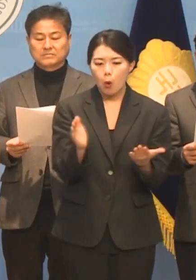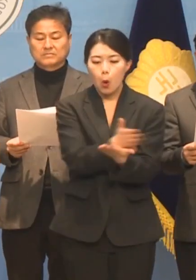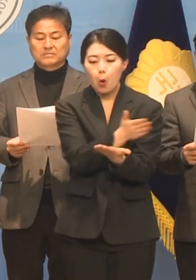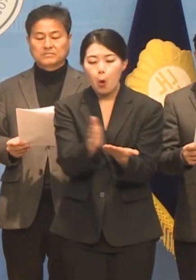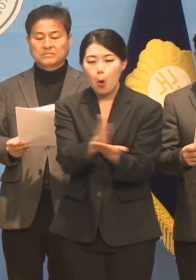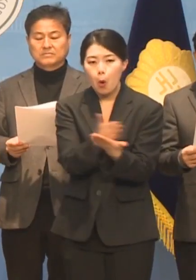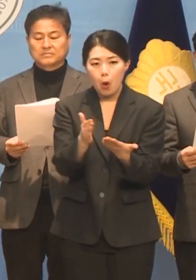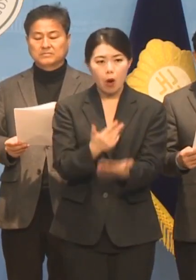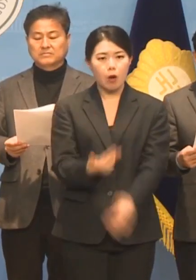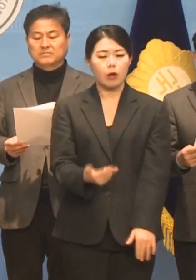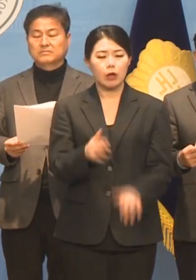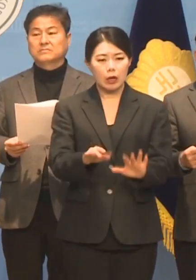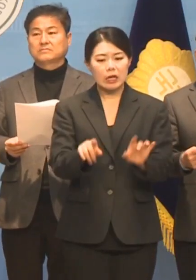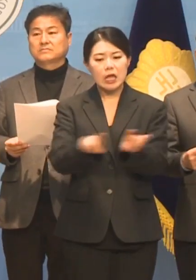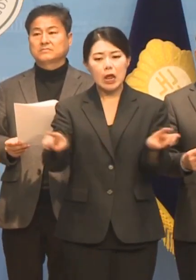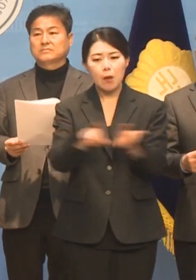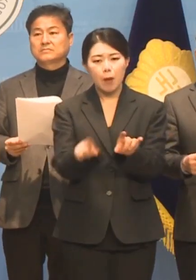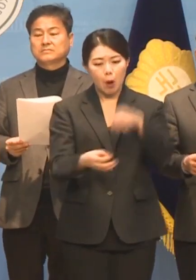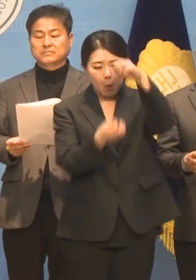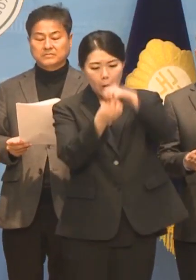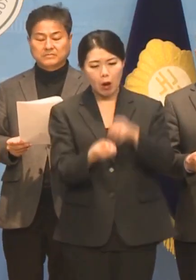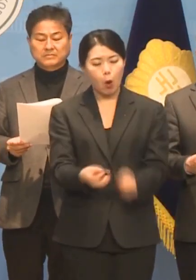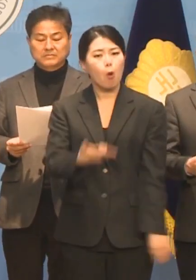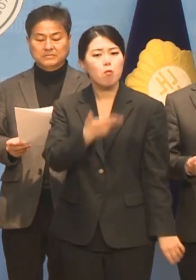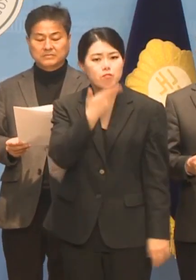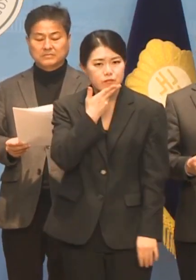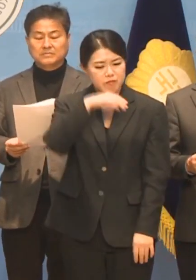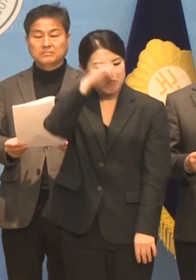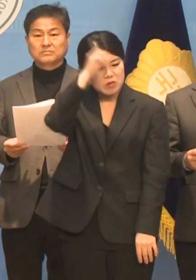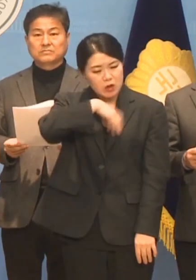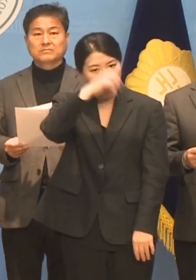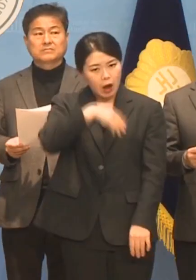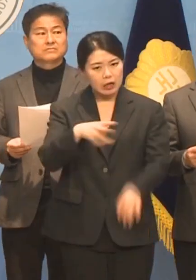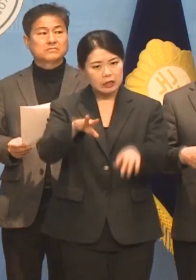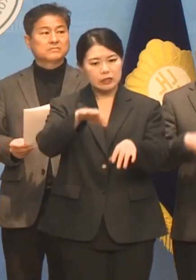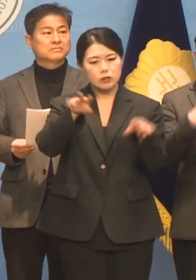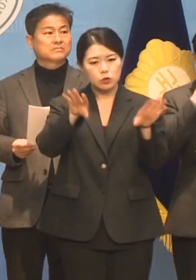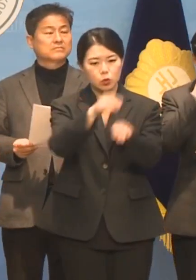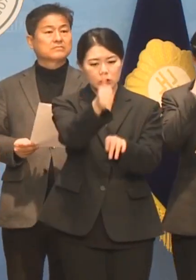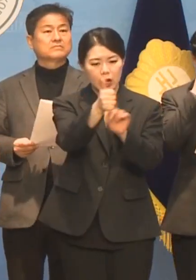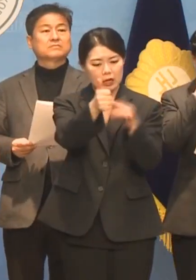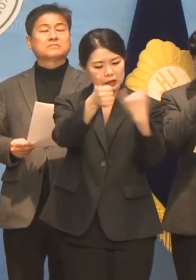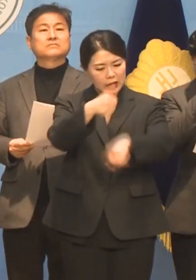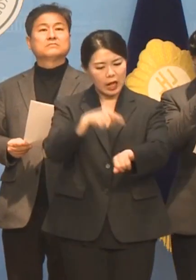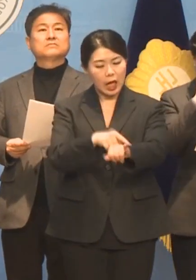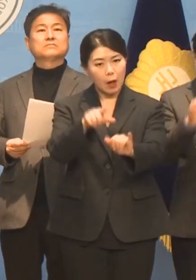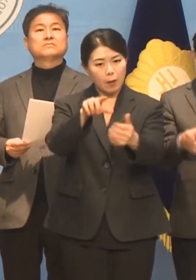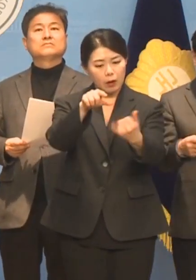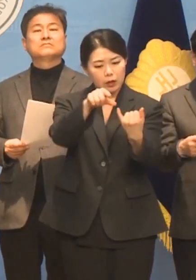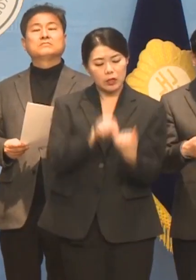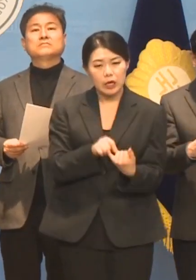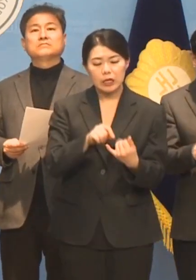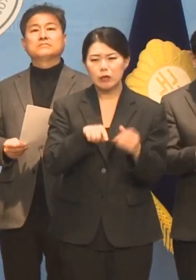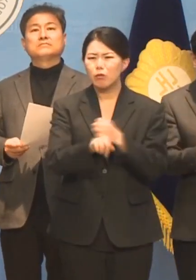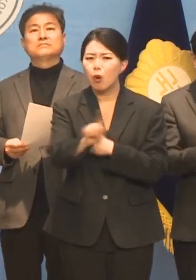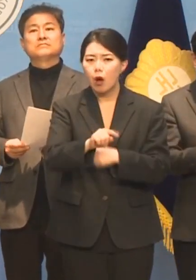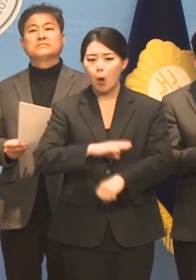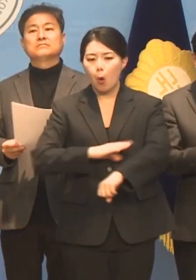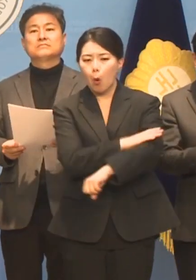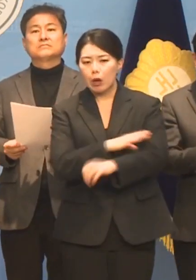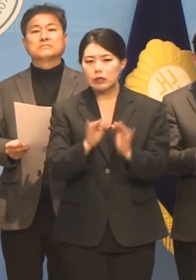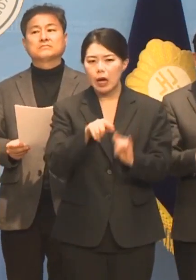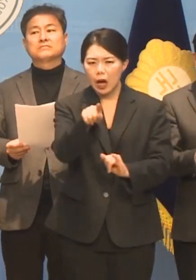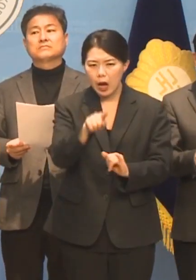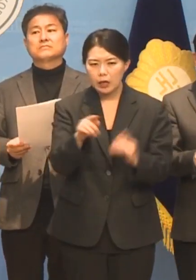구분하는 일반적인 채용 관례를 따르지 않으면서까지 심 총장의 딸을 채용한 것은 권력자의 딸에게 특혜를